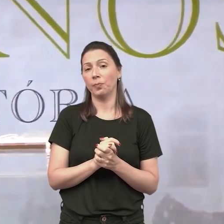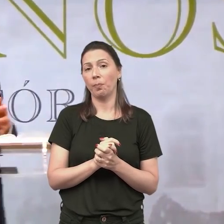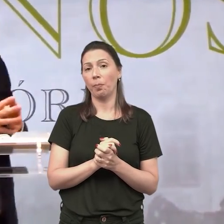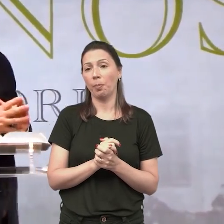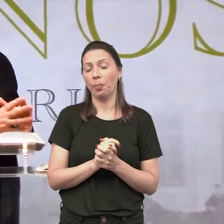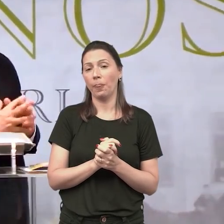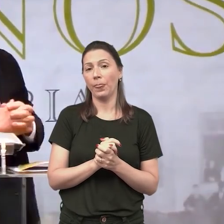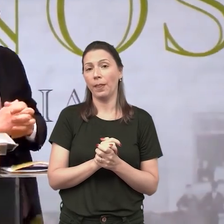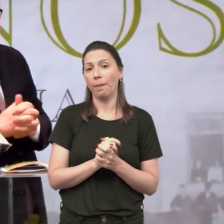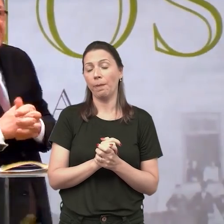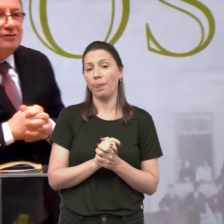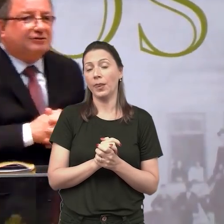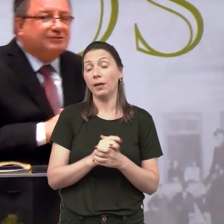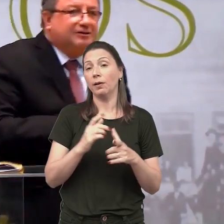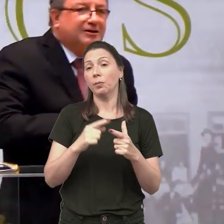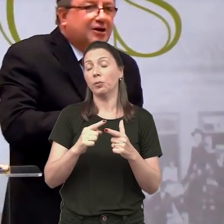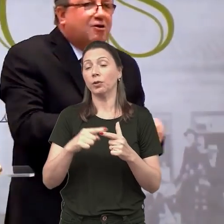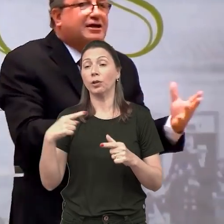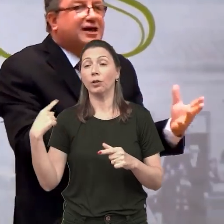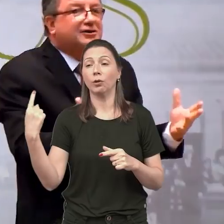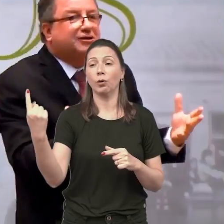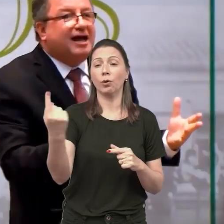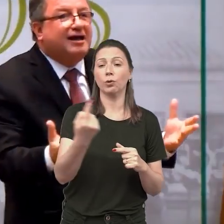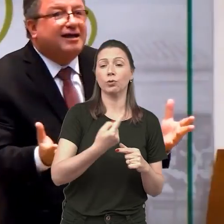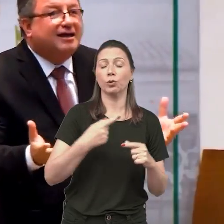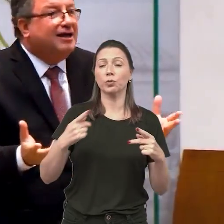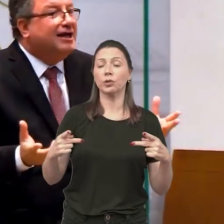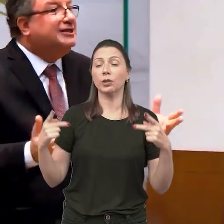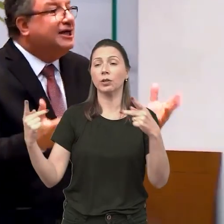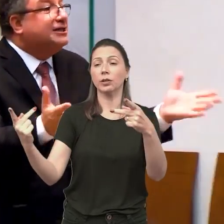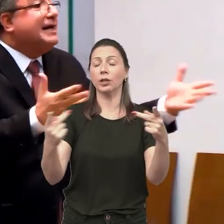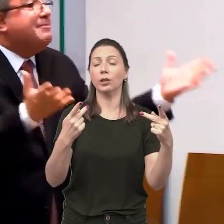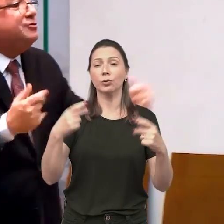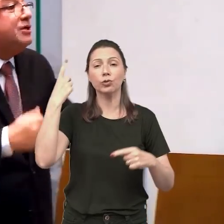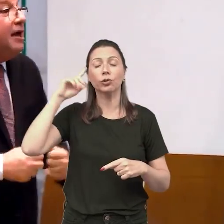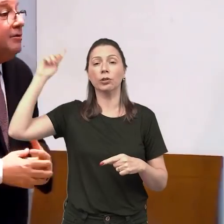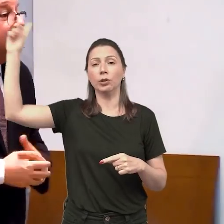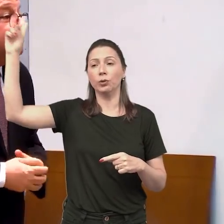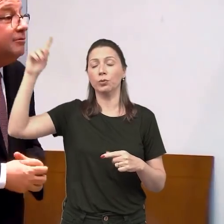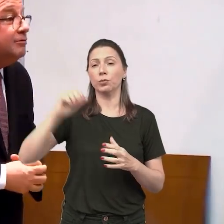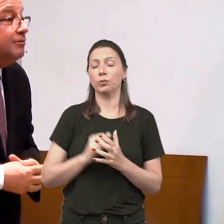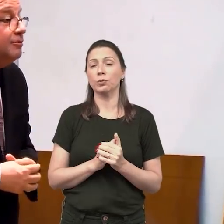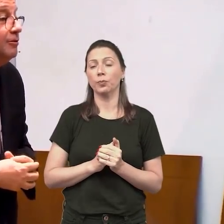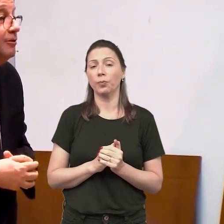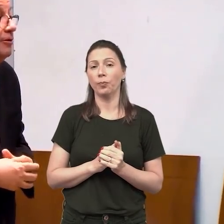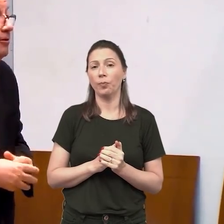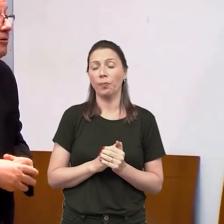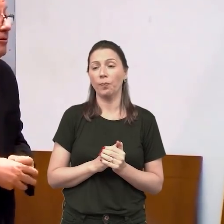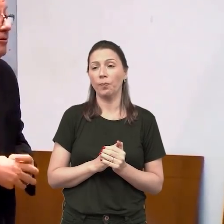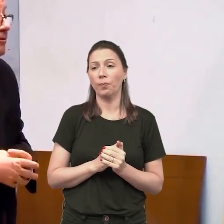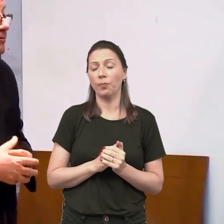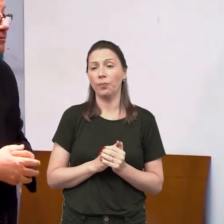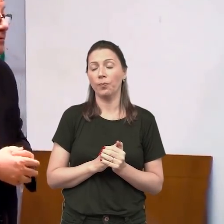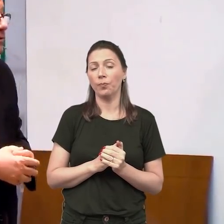quê? Herdeiros de Deus e co-herdeiros o quê? De Cristo. Você quer mais o quê?